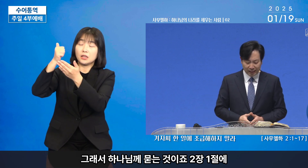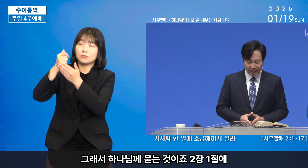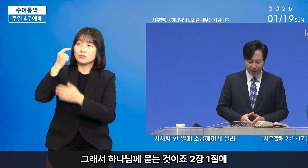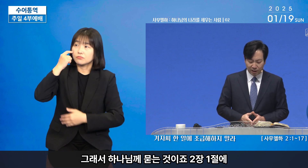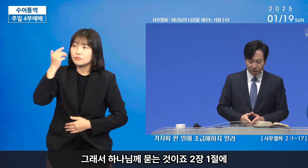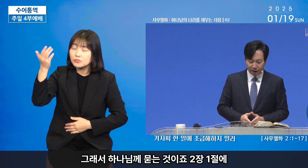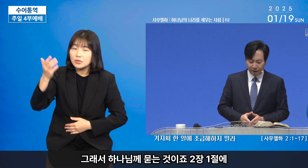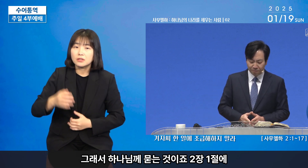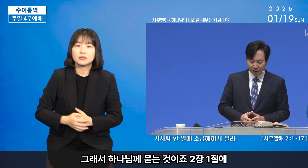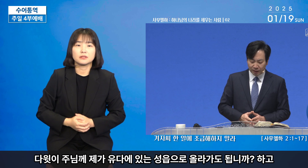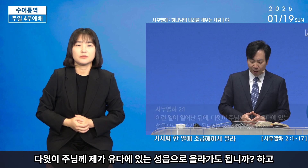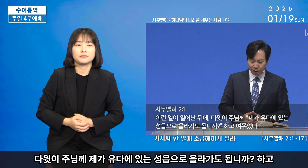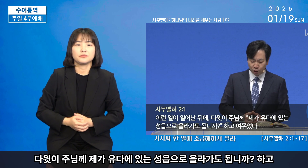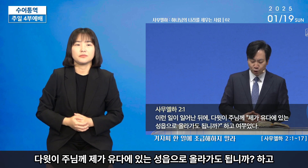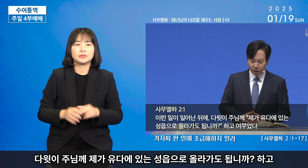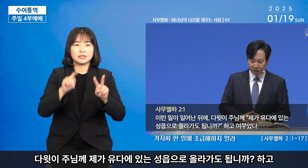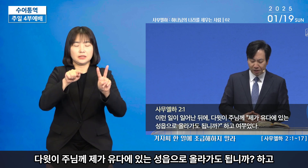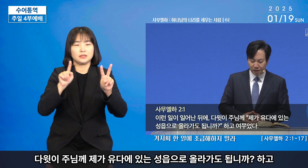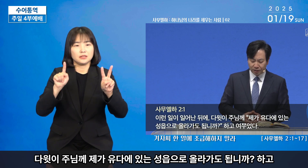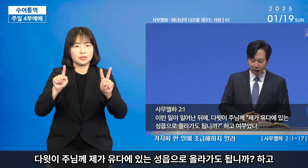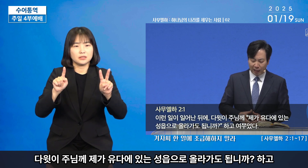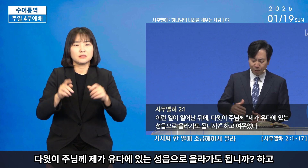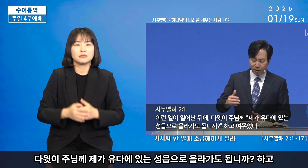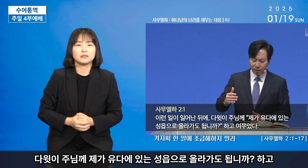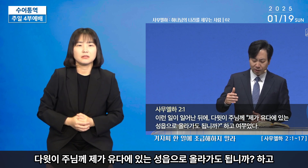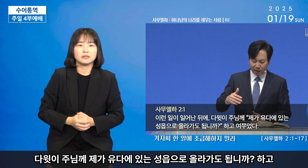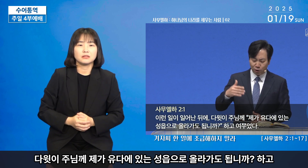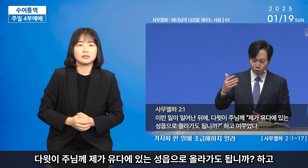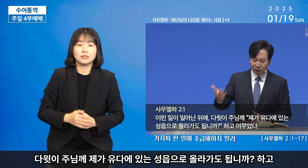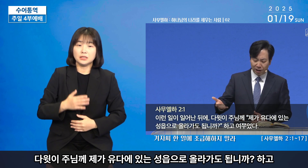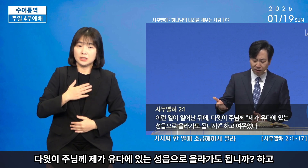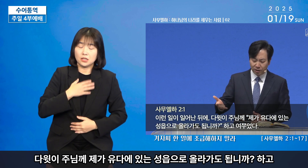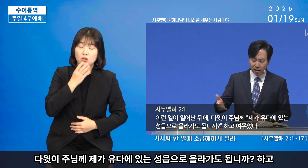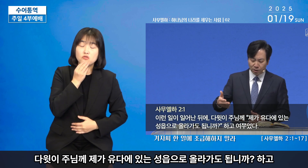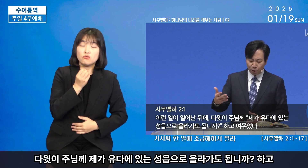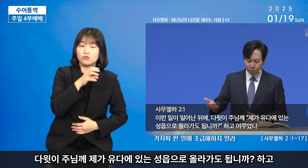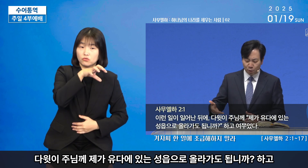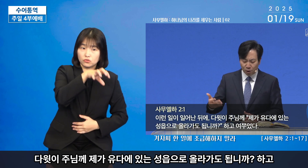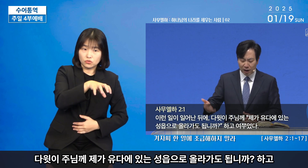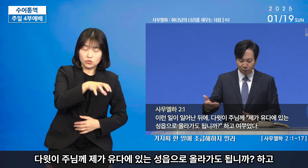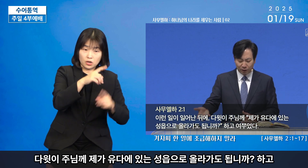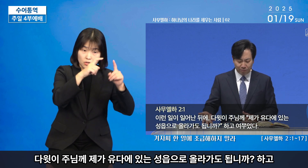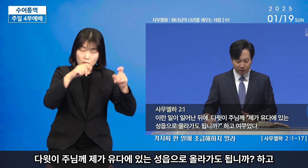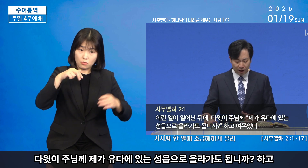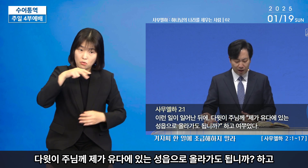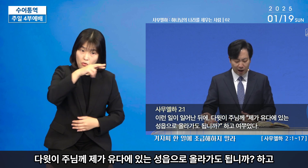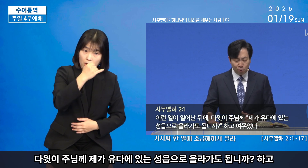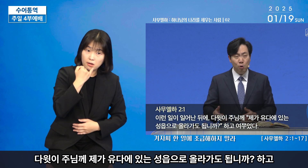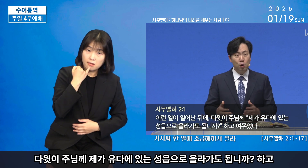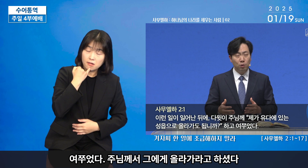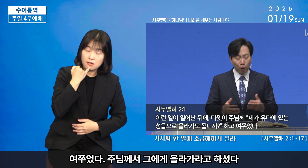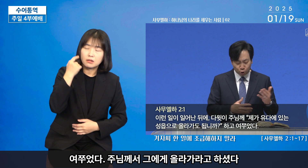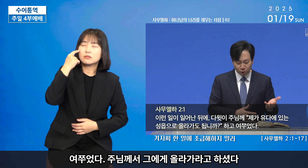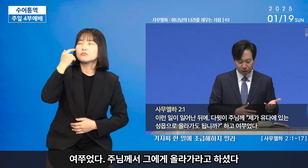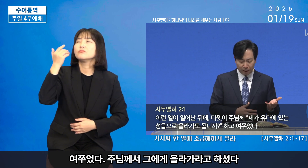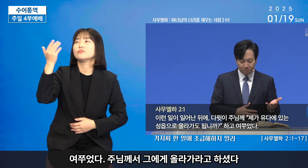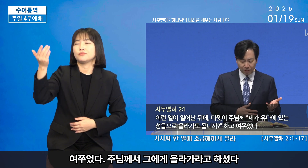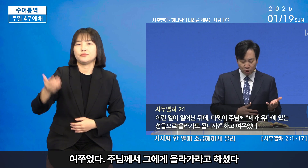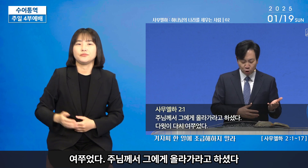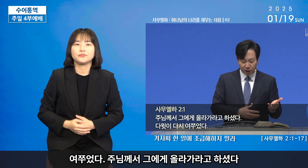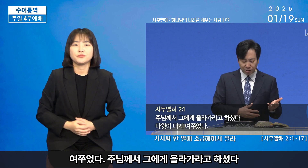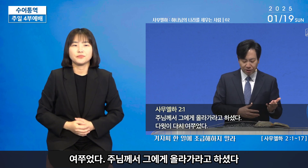것이죠. 2장 1절에 다윗이 주님께 제가 유다에 있는 성읍으로 올라가도 됩니까? 하고